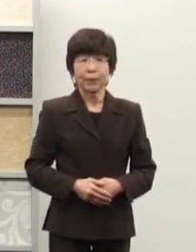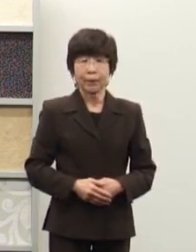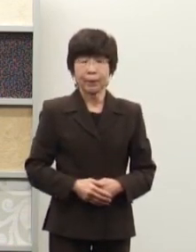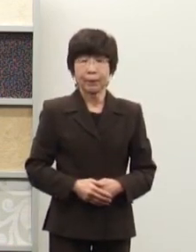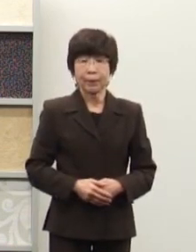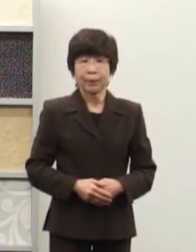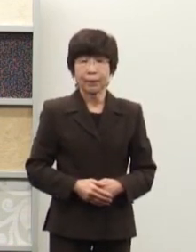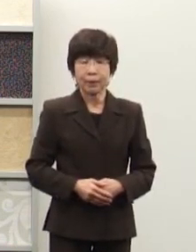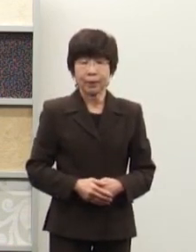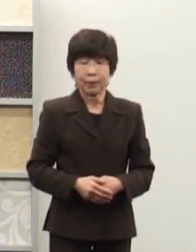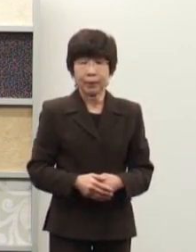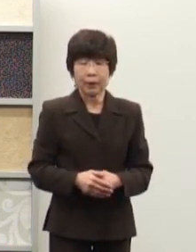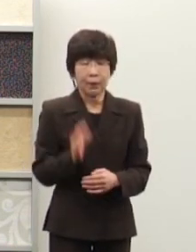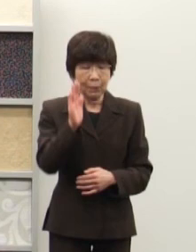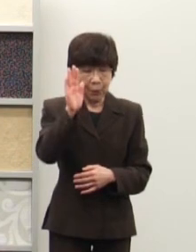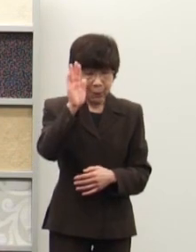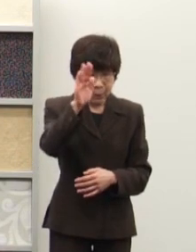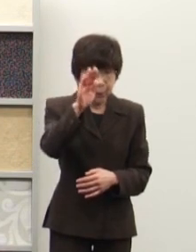ぐっとまた